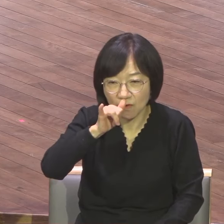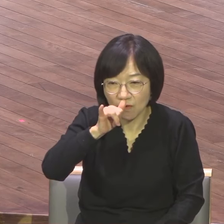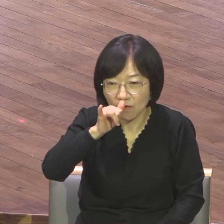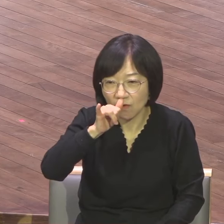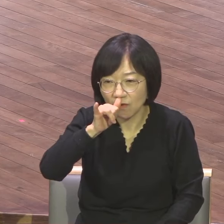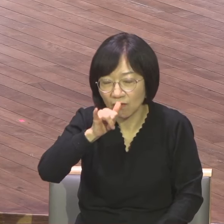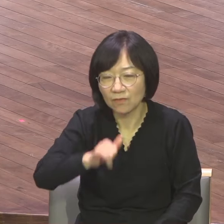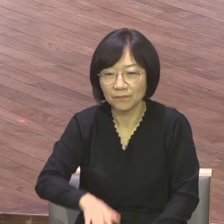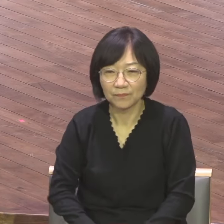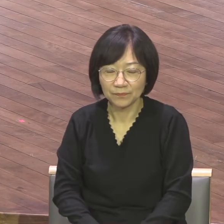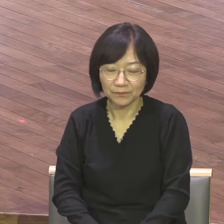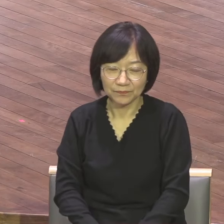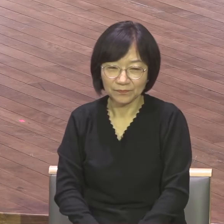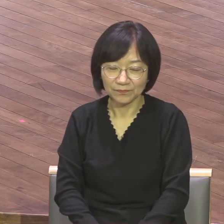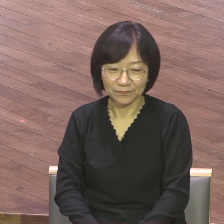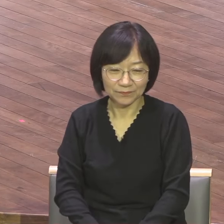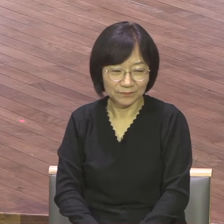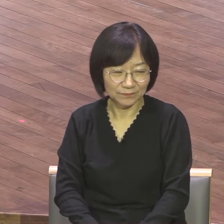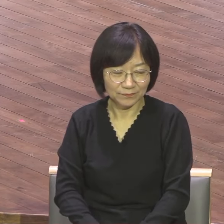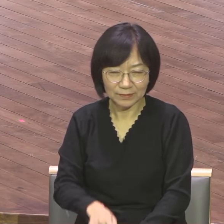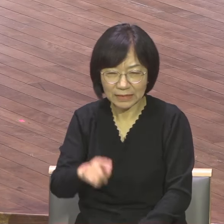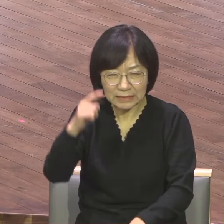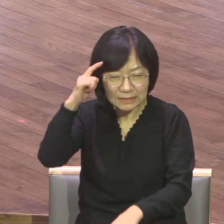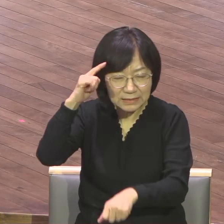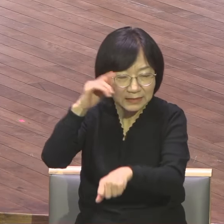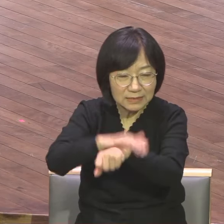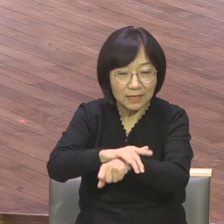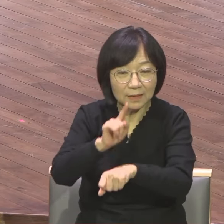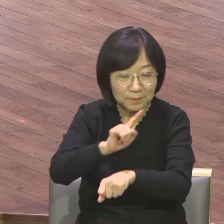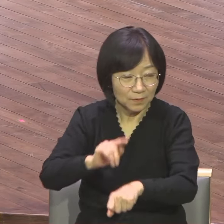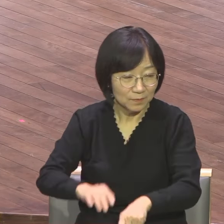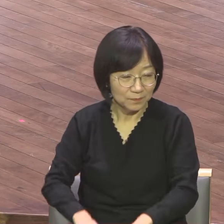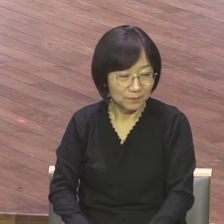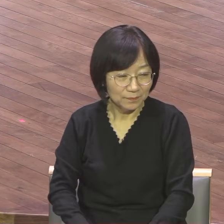적용하면 얻게 되는 유익, 응답. 여기 나오는 지혜는요, 히브리 말로